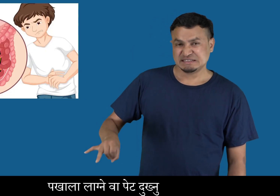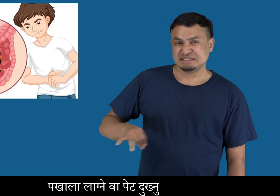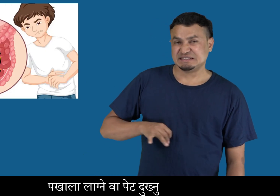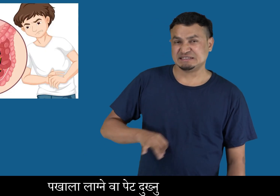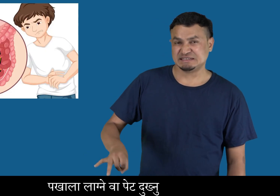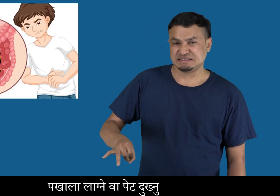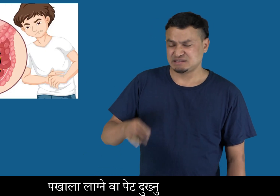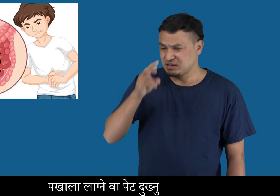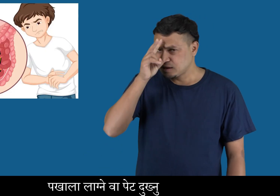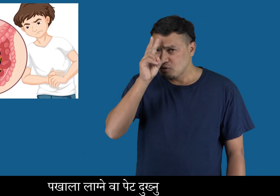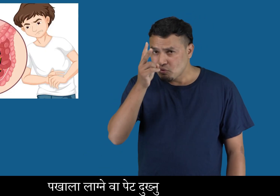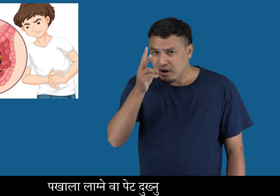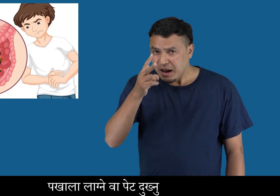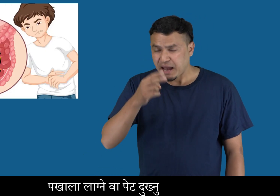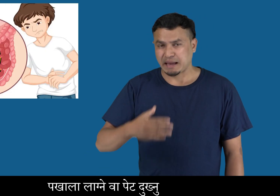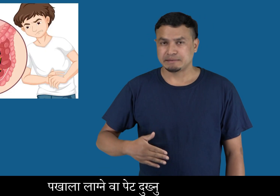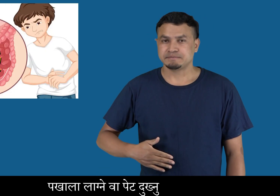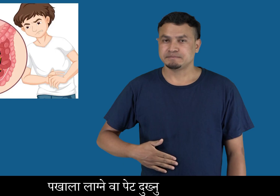पखाला लाग्ने वा पेट दुख्नु।